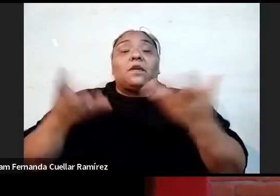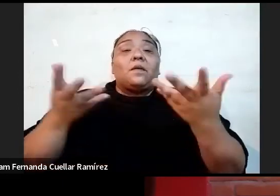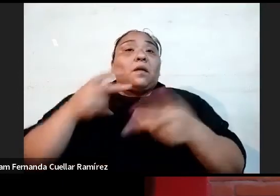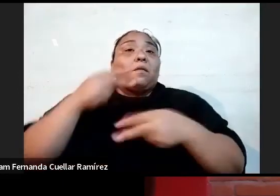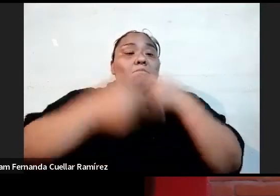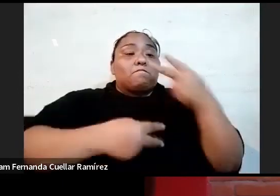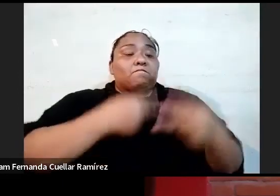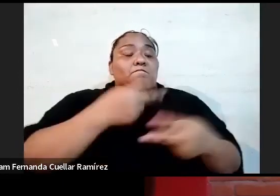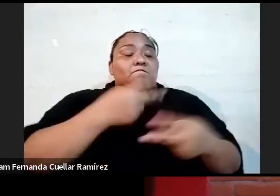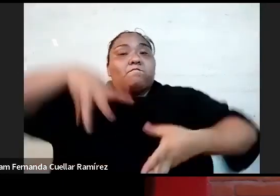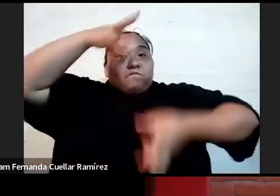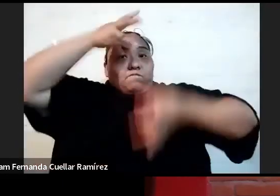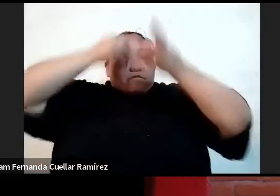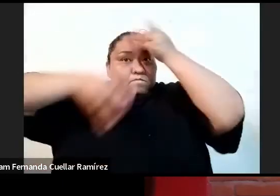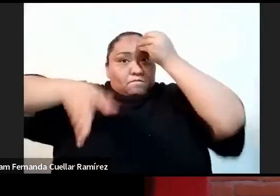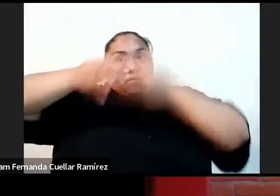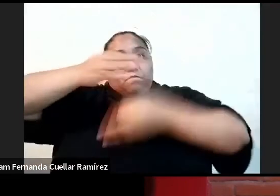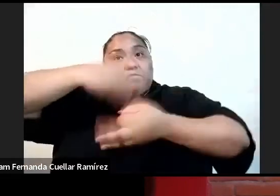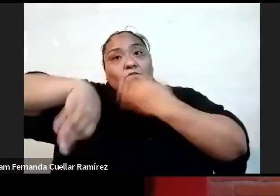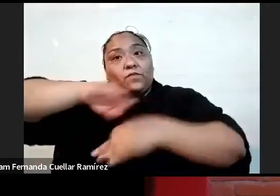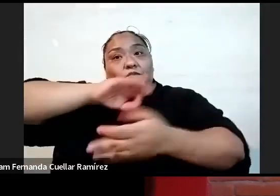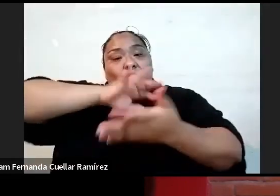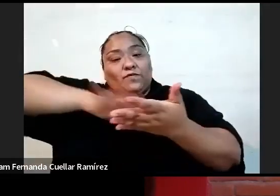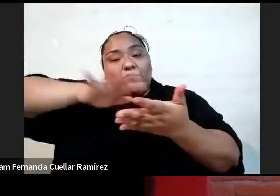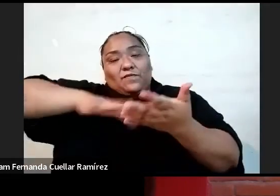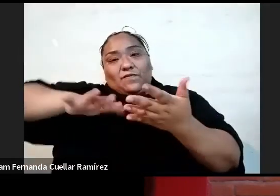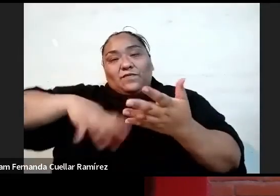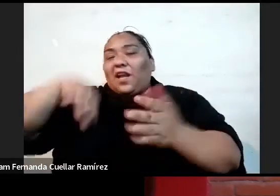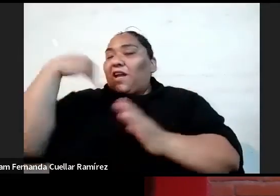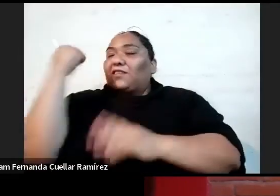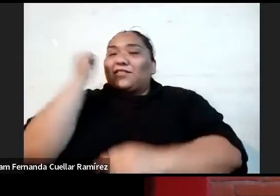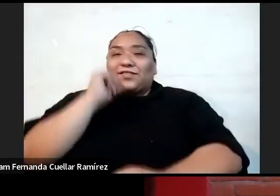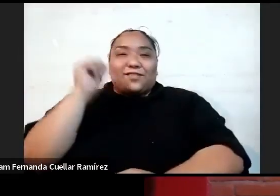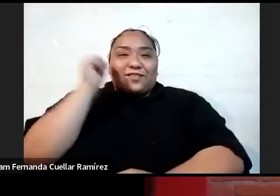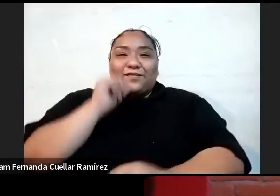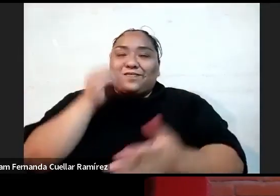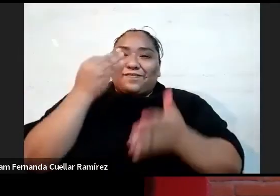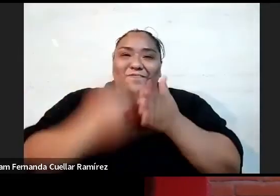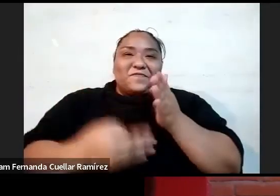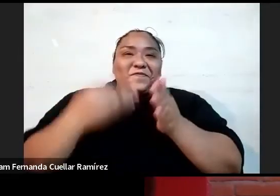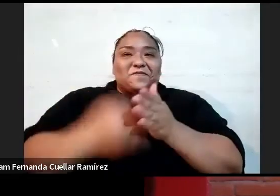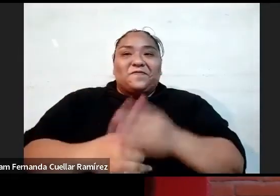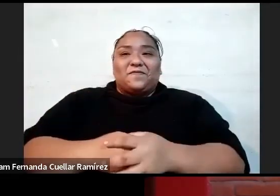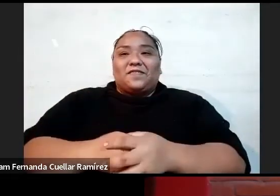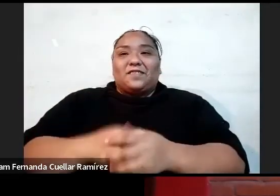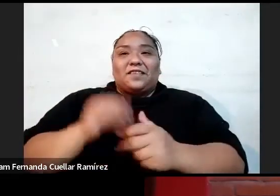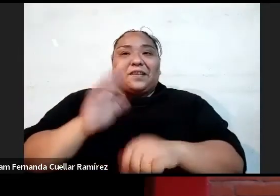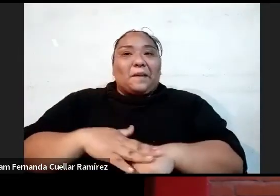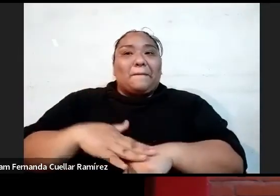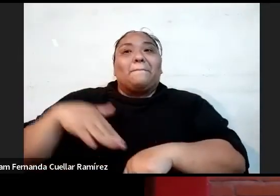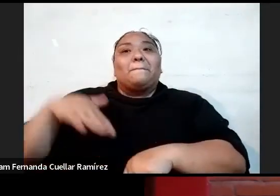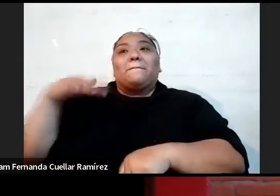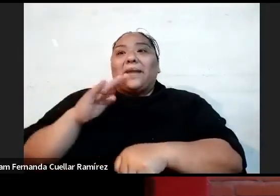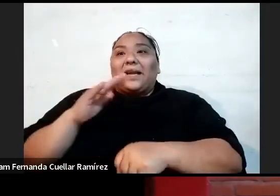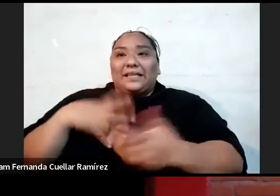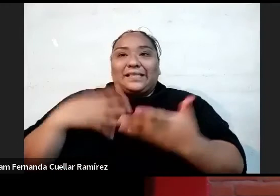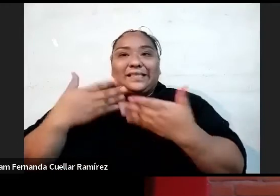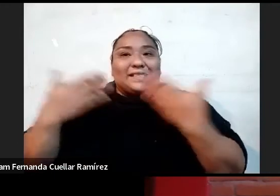vamos llenando también nuestro mundo de letras. Siempre hacen falta. Y más ahora que tenemos el celular, siempre es